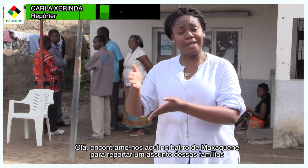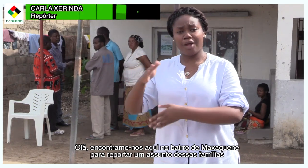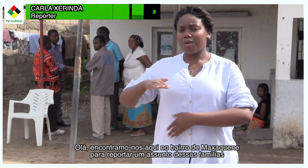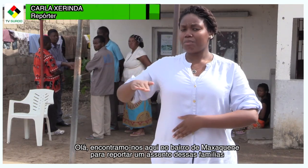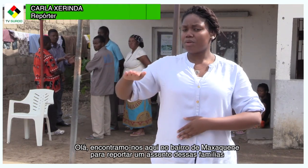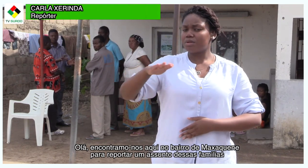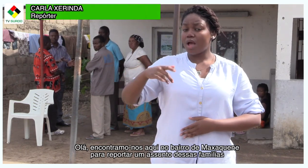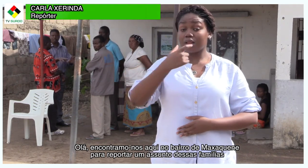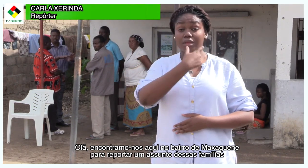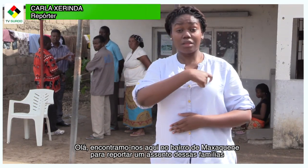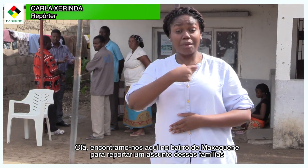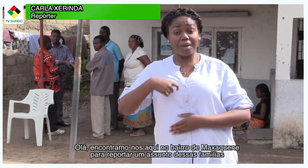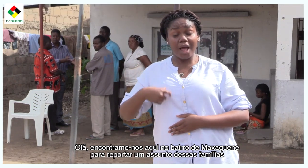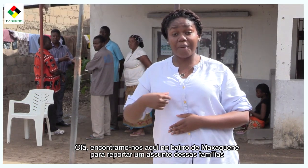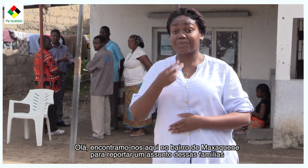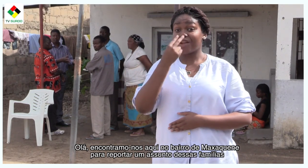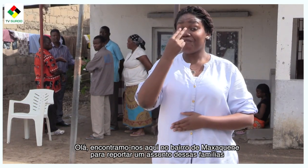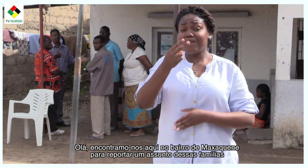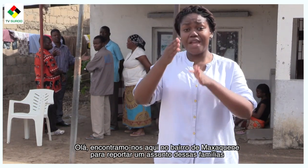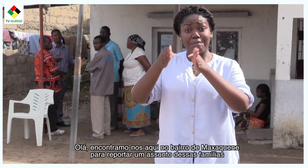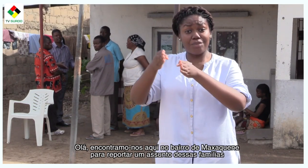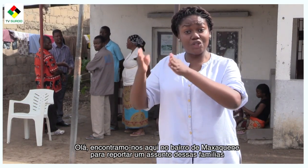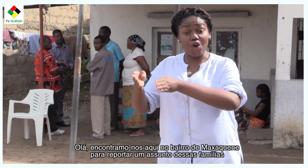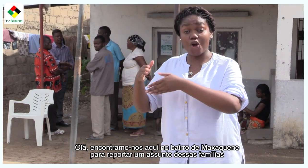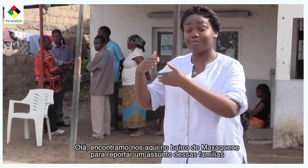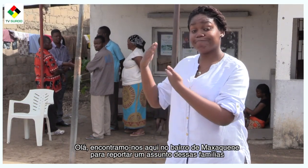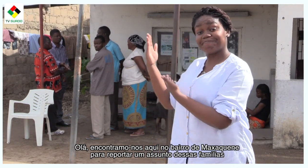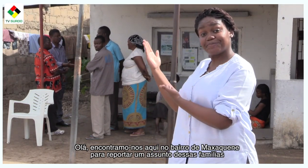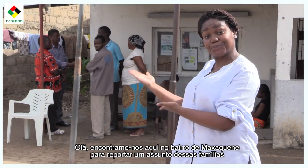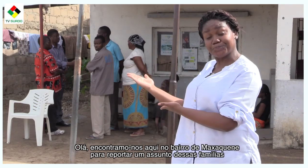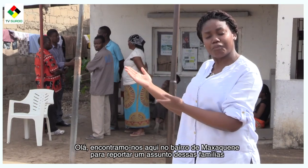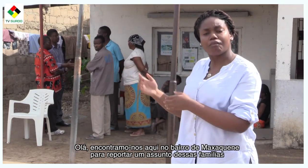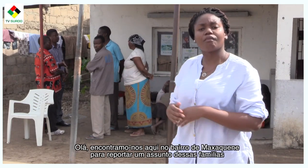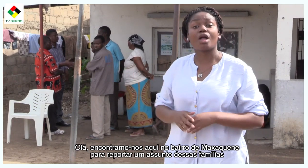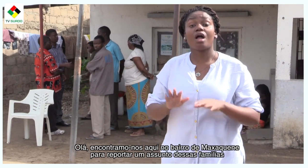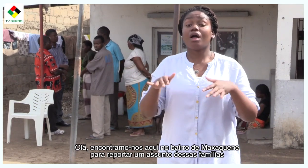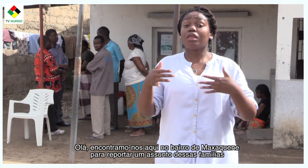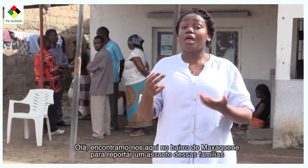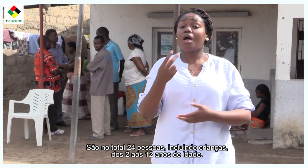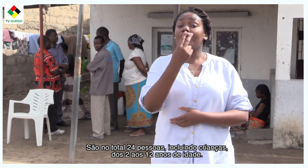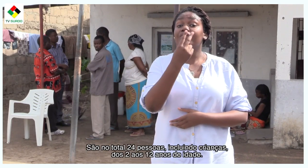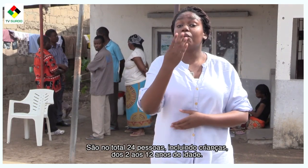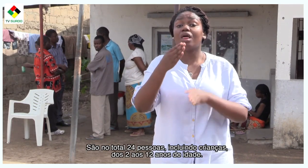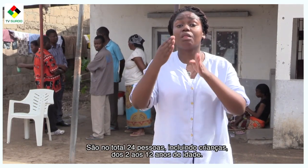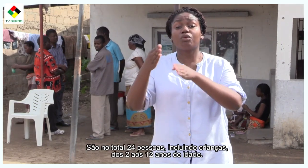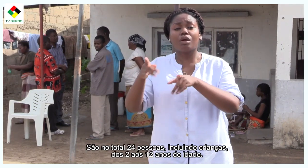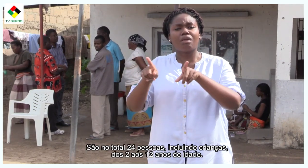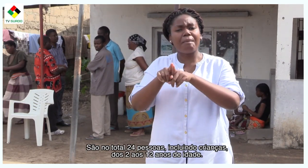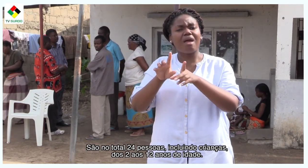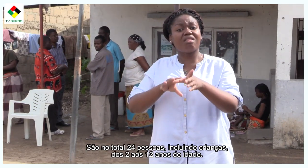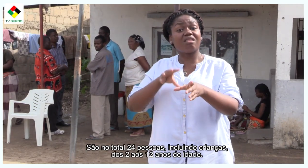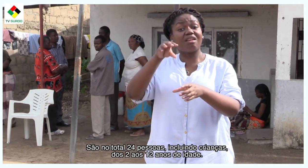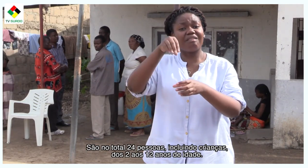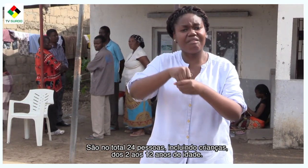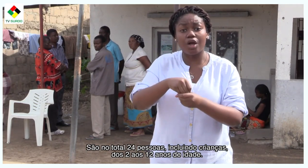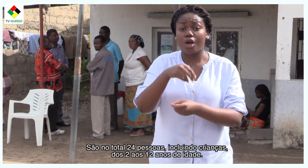Olá, encontramos-nos aqui no bairro de Machaquén para reportar um assunto dessas famílias.